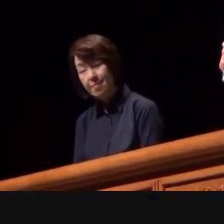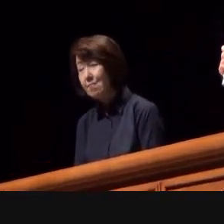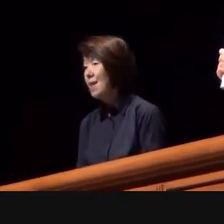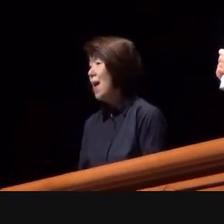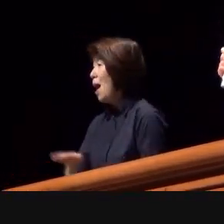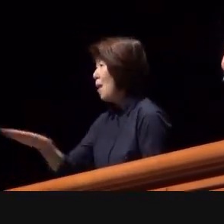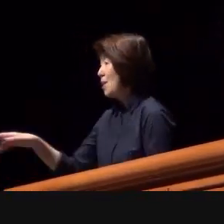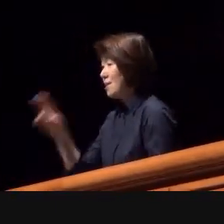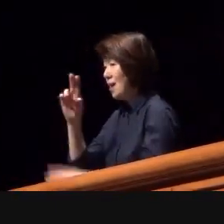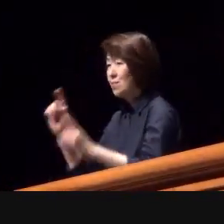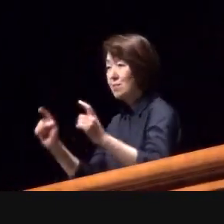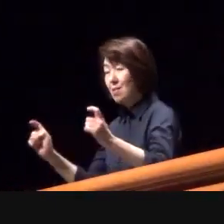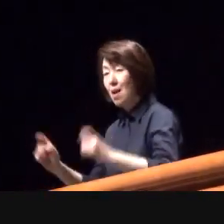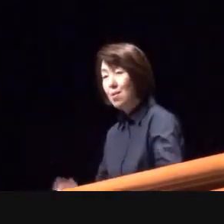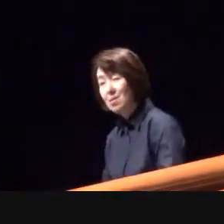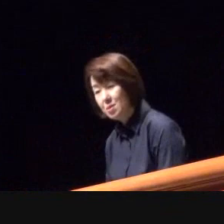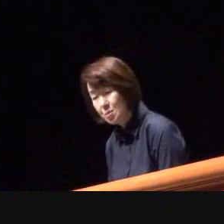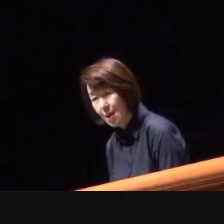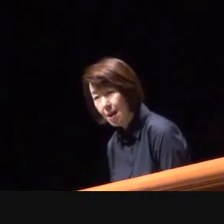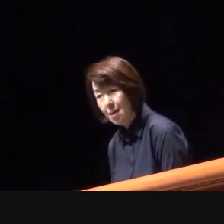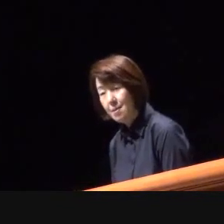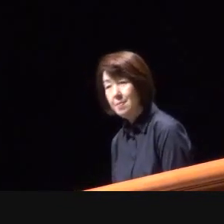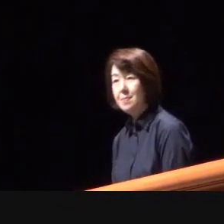皆さん、こんにちは。